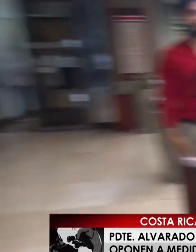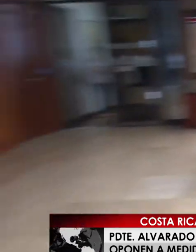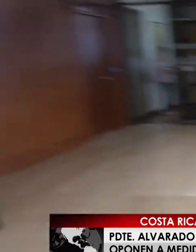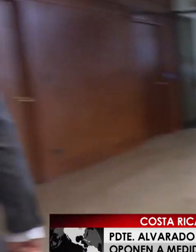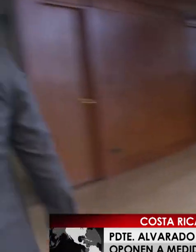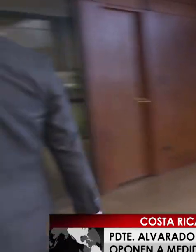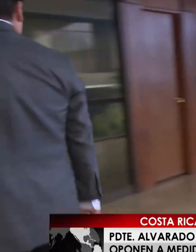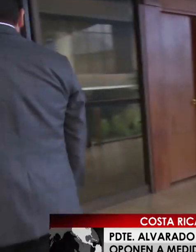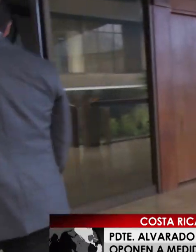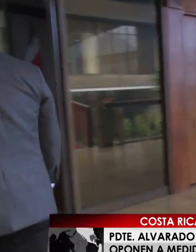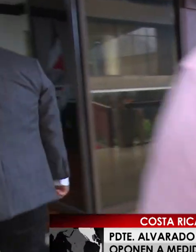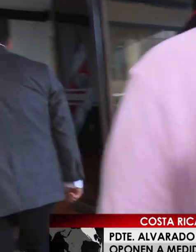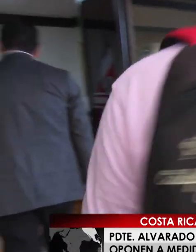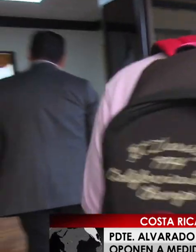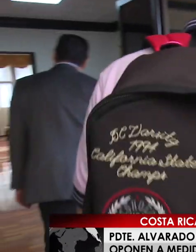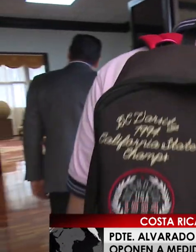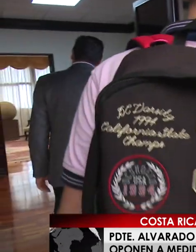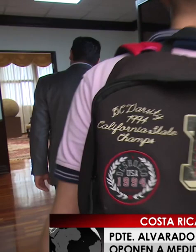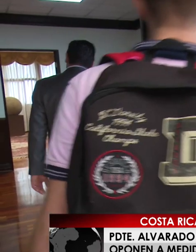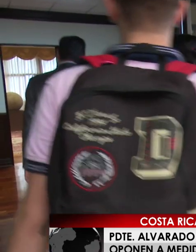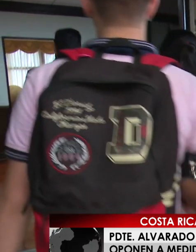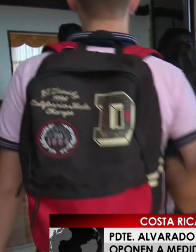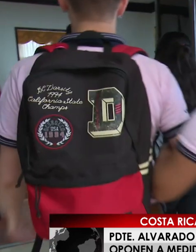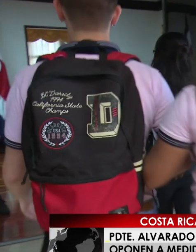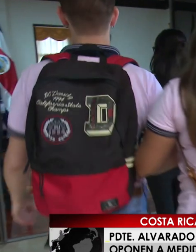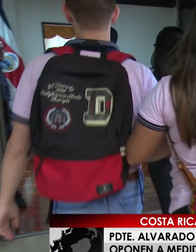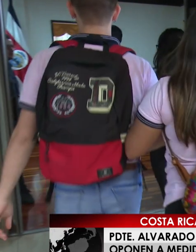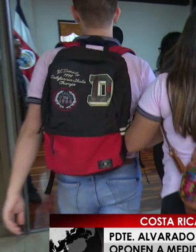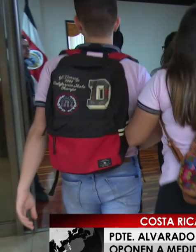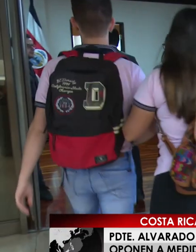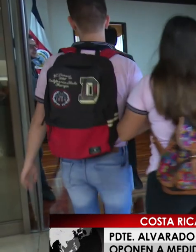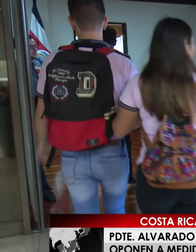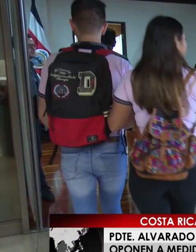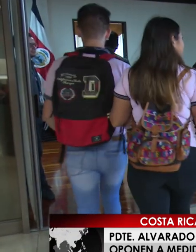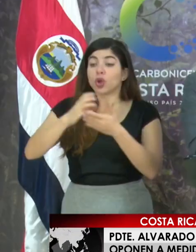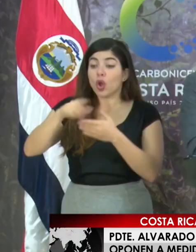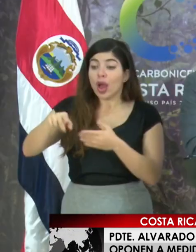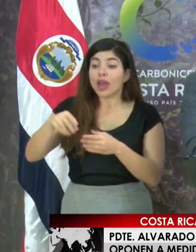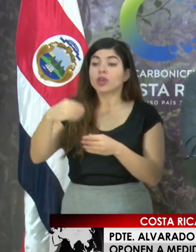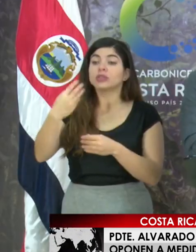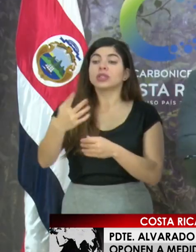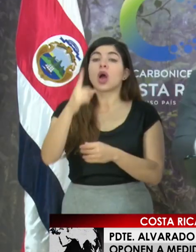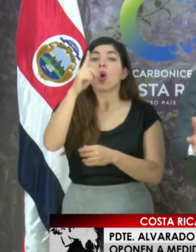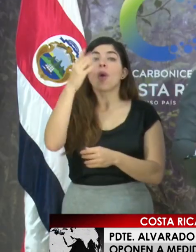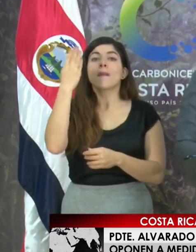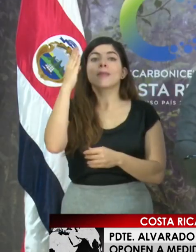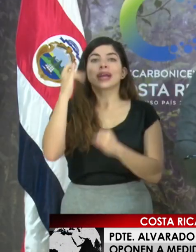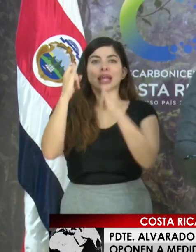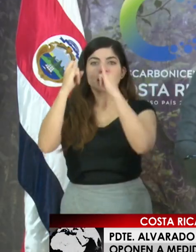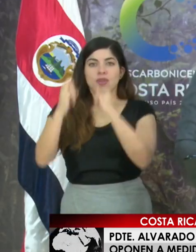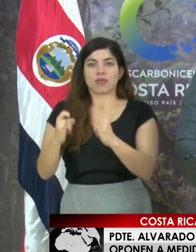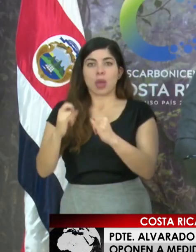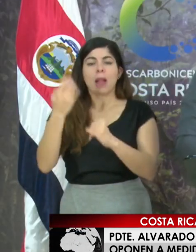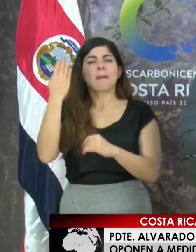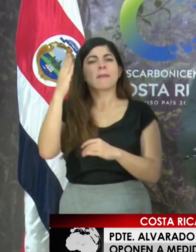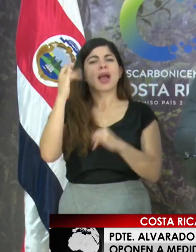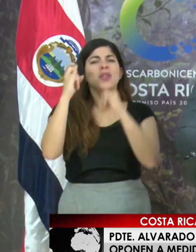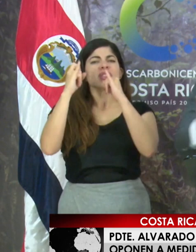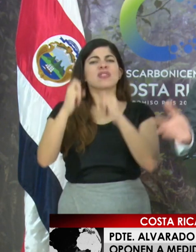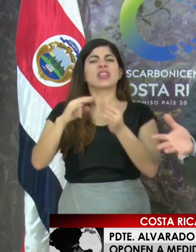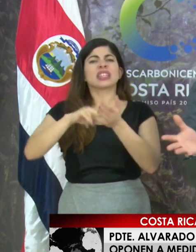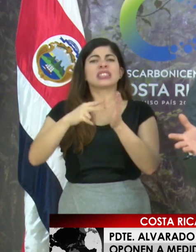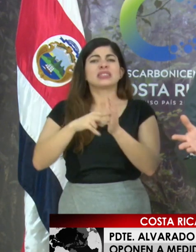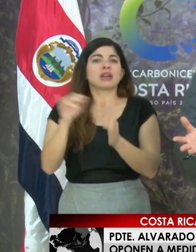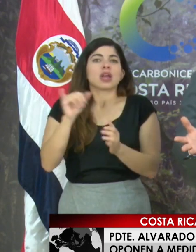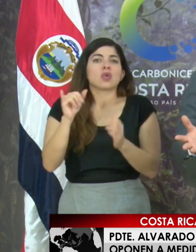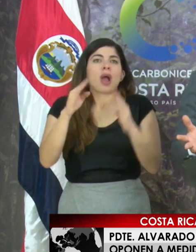aprendizaje. Y ojo, que digo, es una recomendación dotar en los centros un baño individual. ¿Y qué es un baño individual? Un baño como